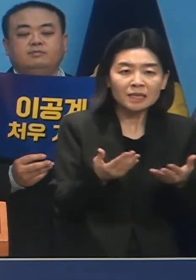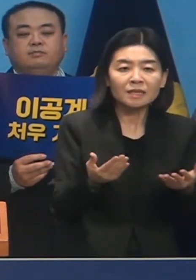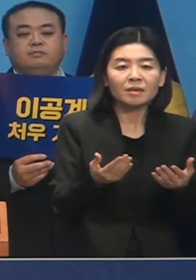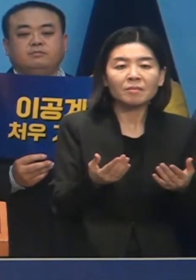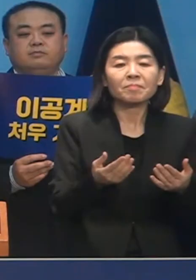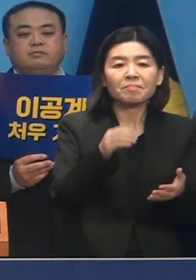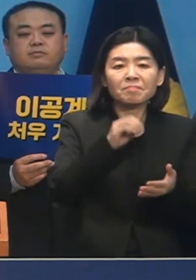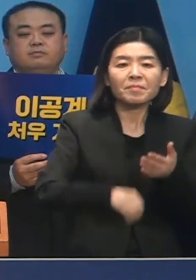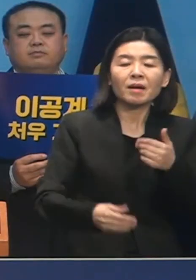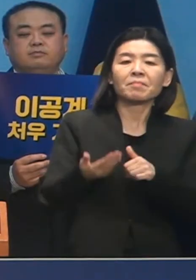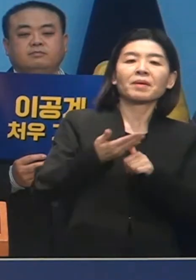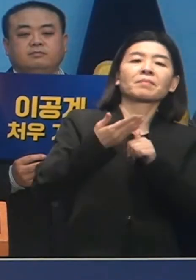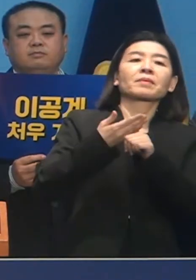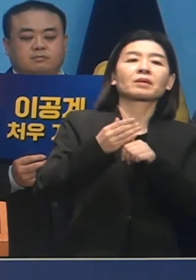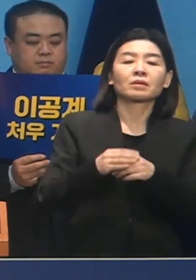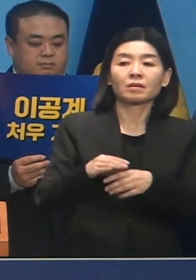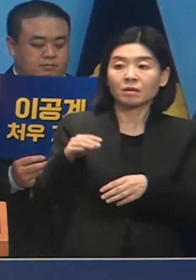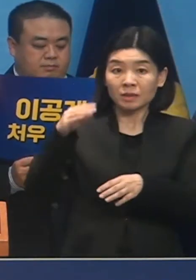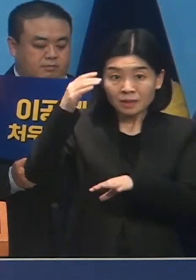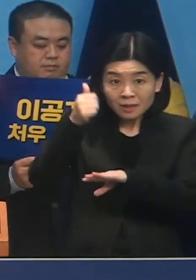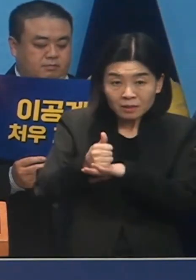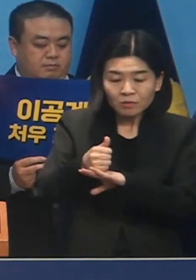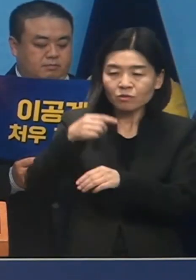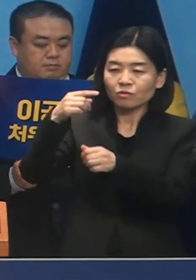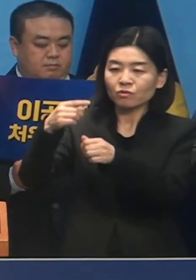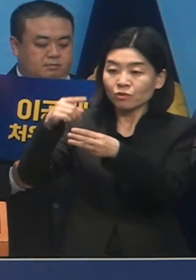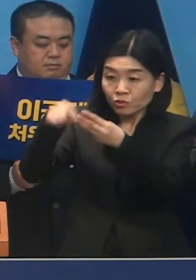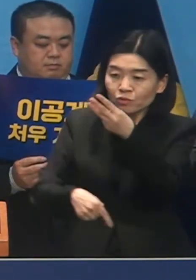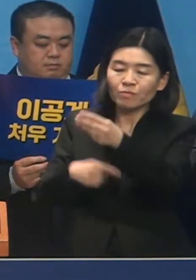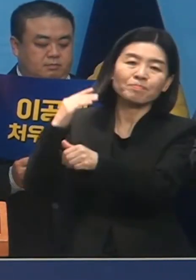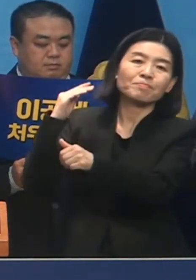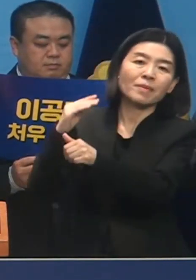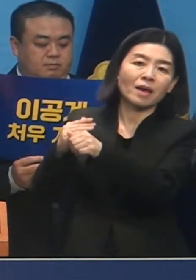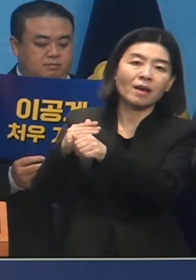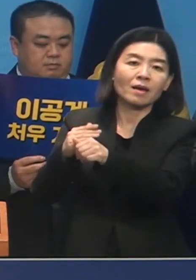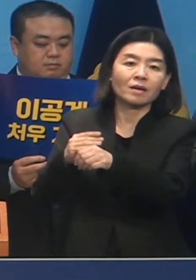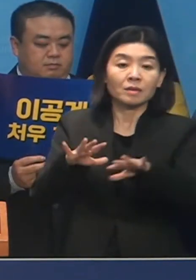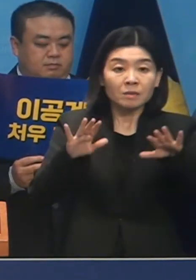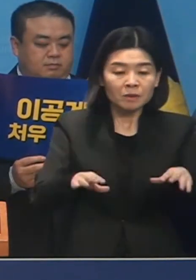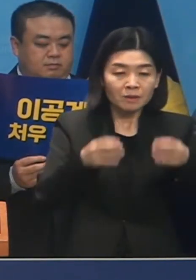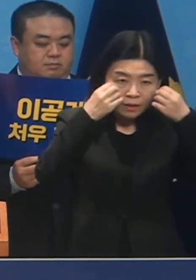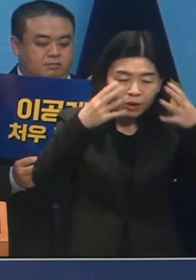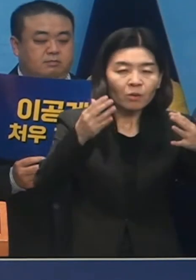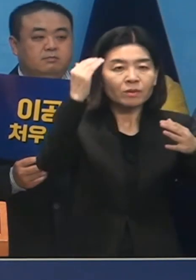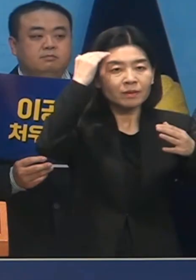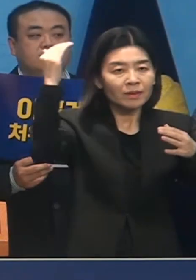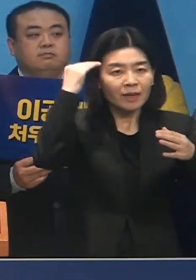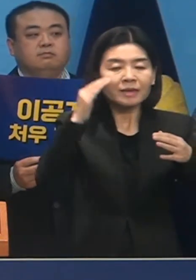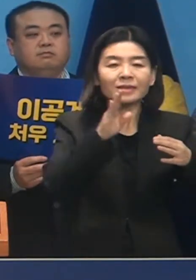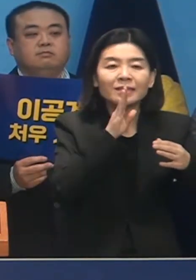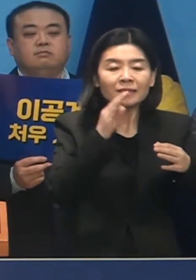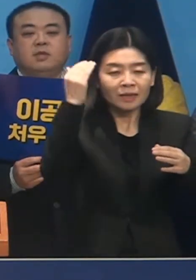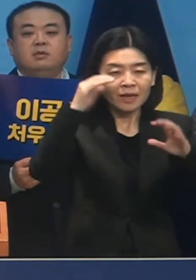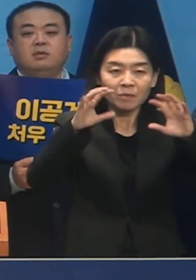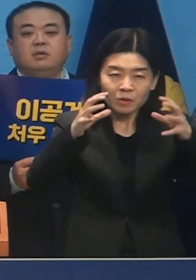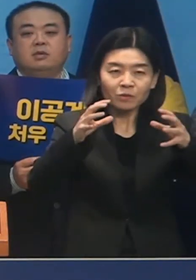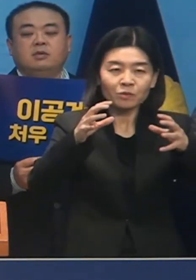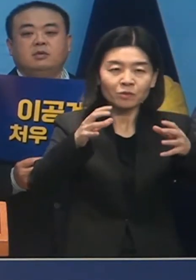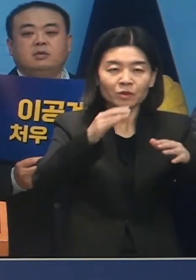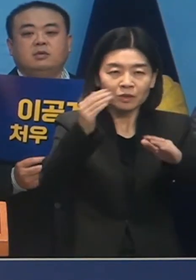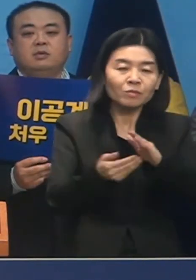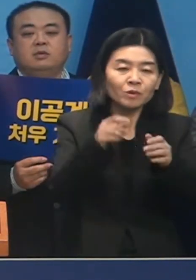윤석열은 파면되었고 우리는 새로운 진짜 대한민국을 만들기 위해 대통령 선거를 진행하고